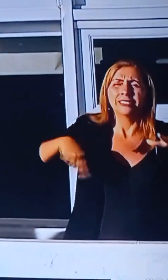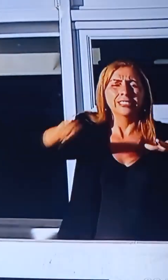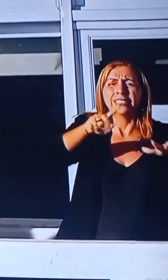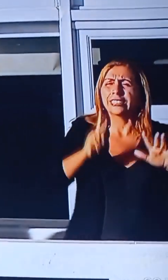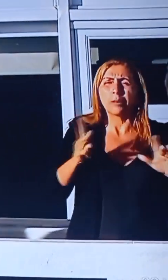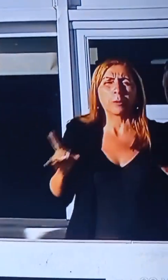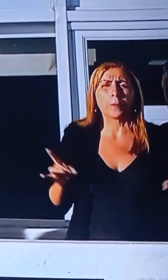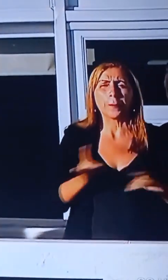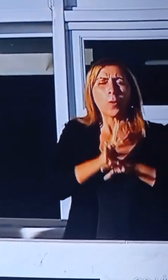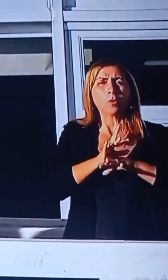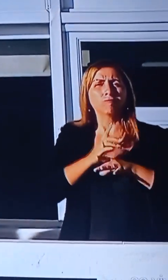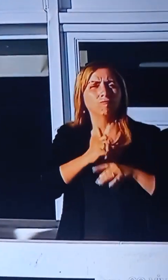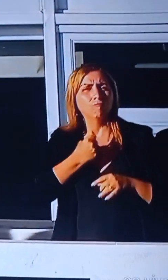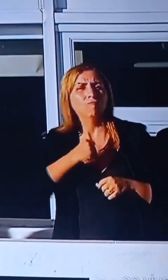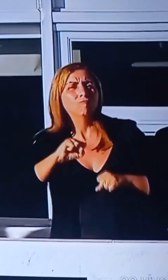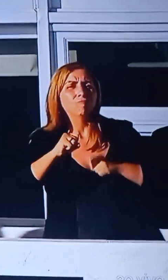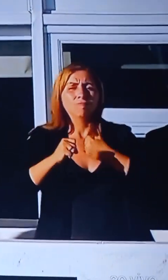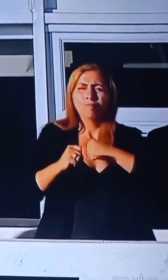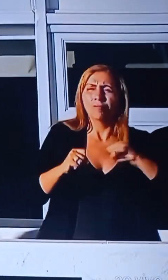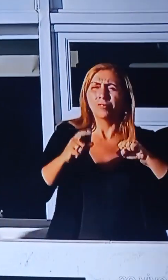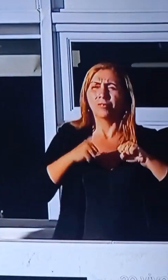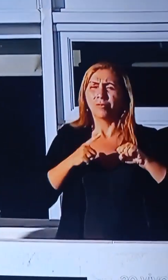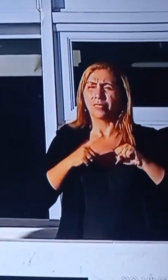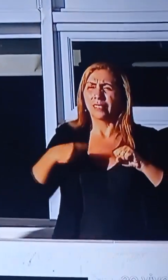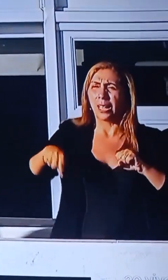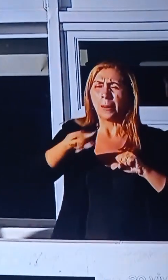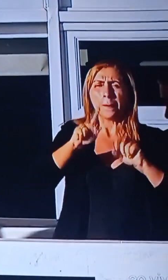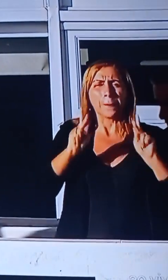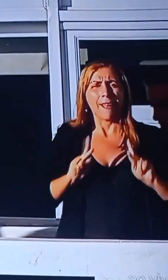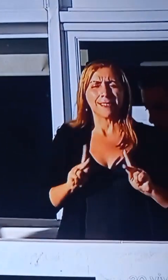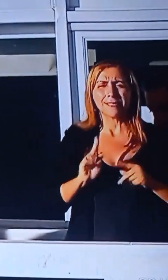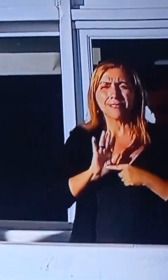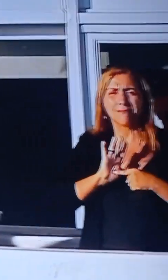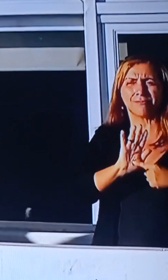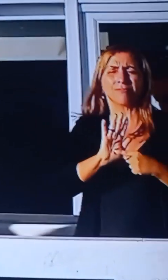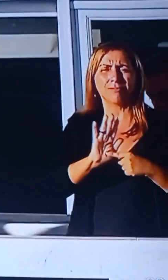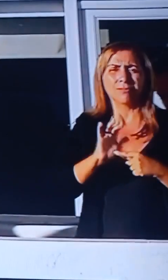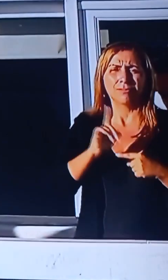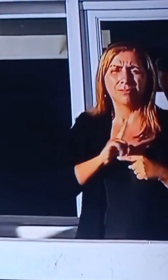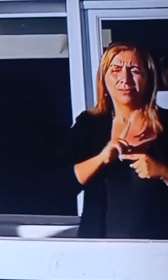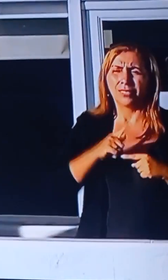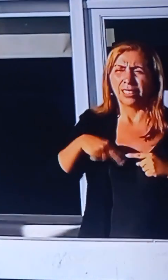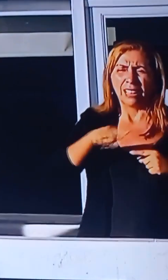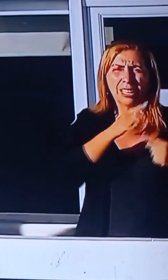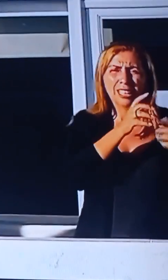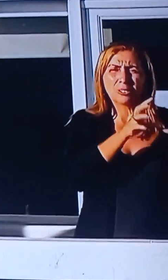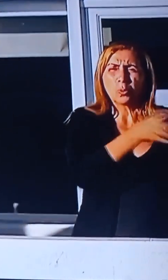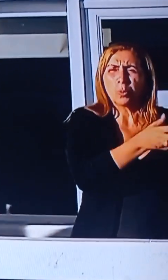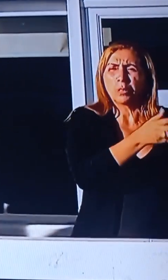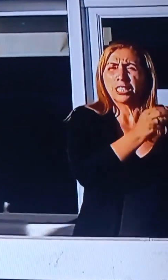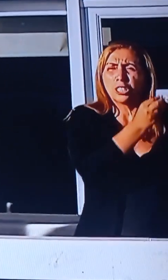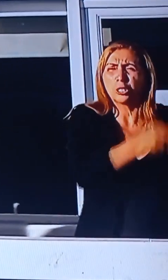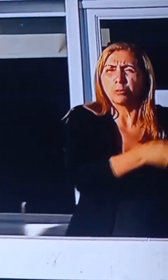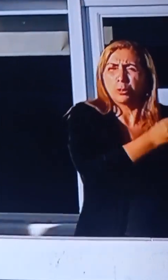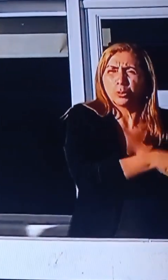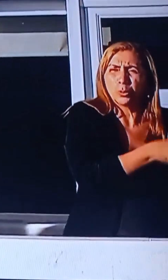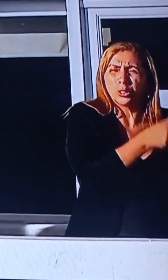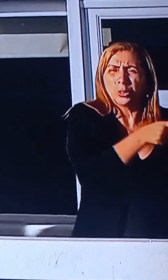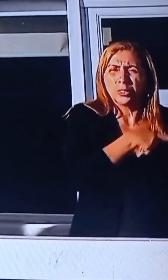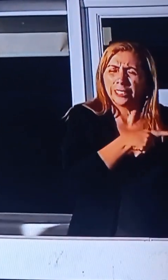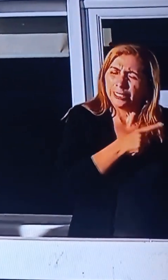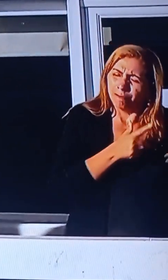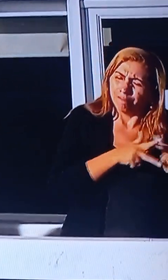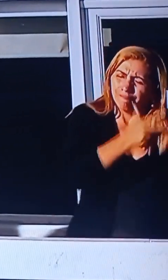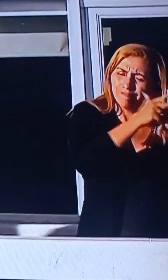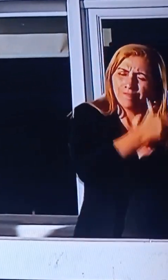sempre prontos a reagir em paz e em ordem a quaisquer ataques de extremistas que queiram sabotar e